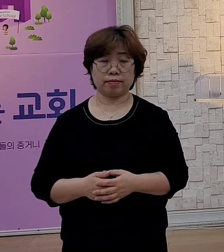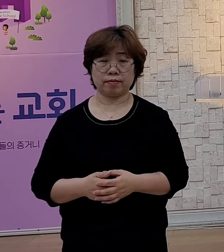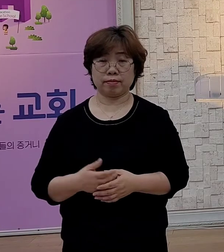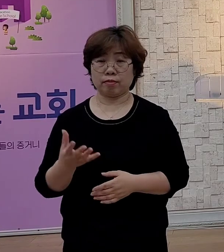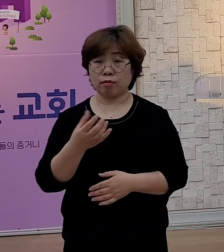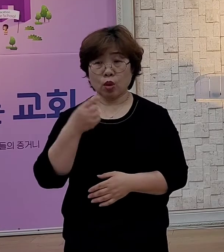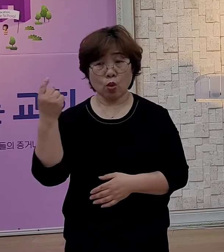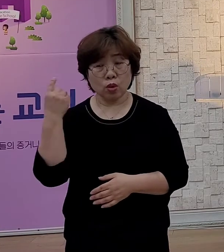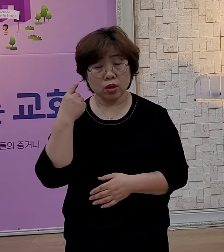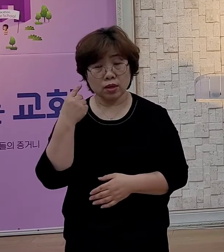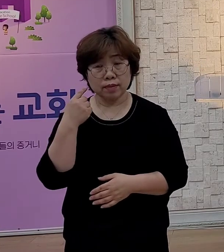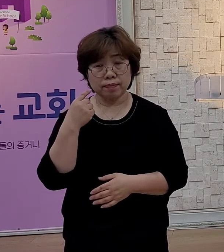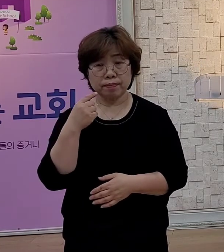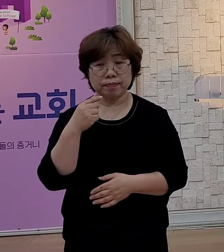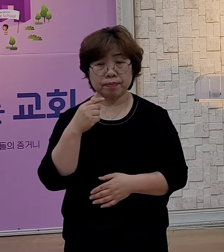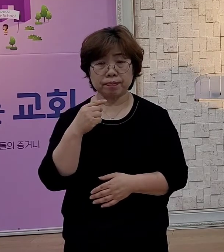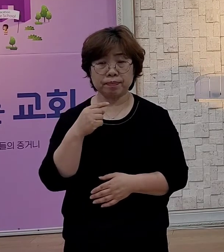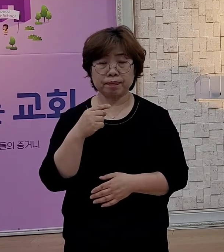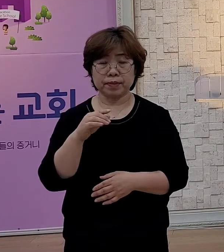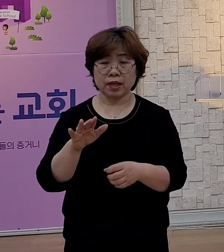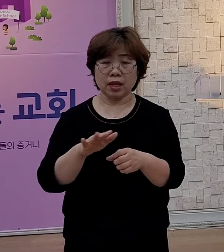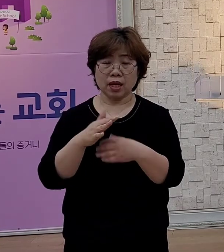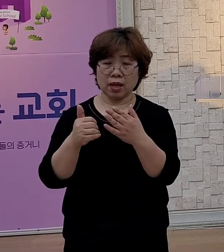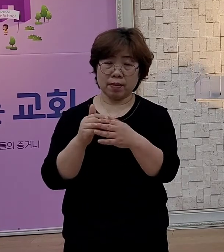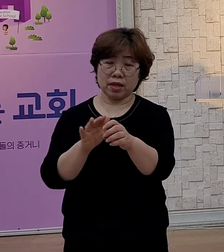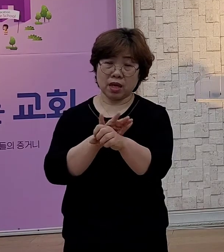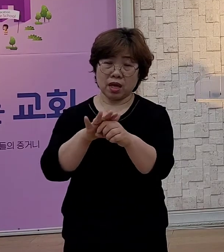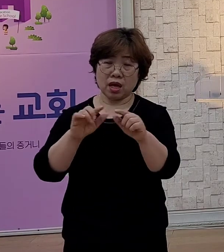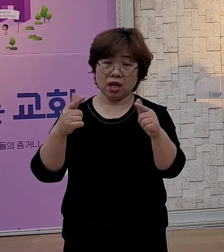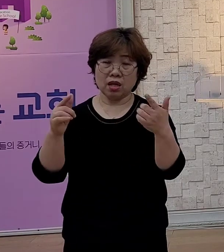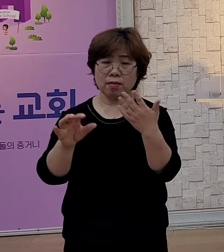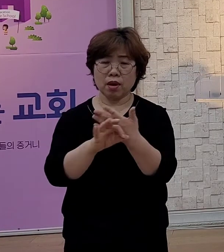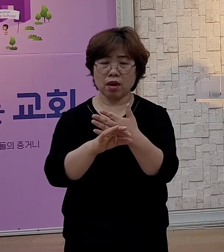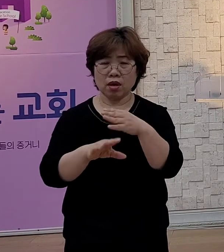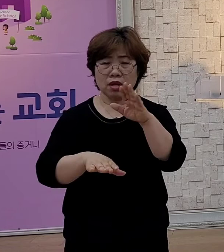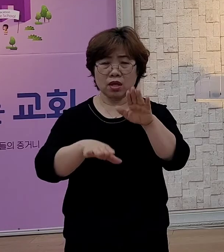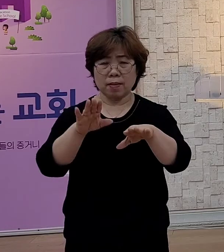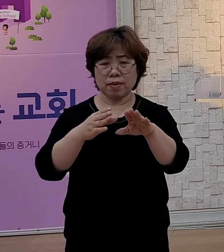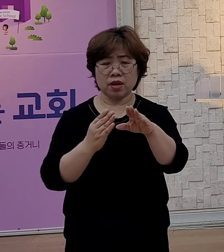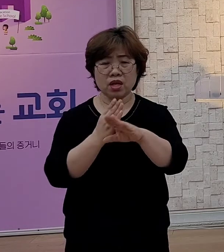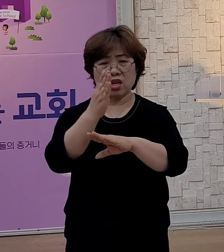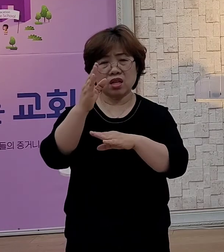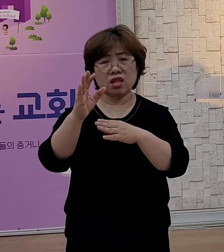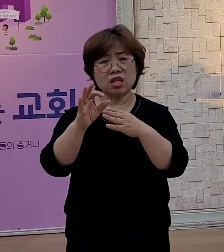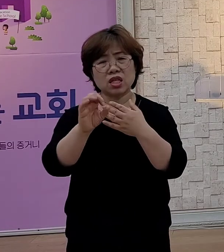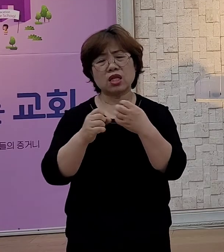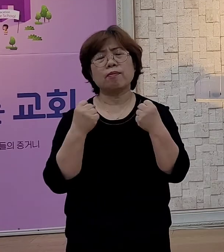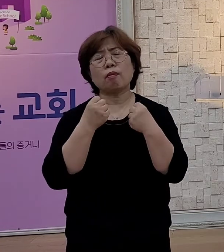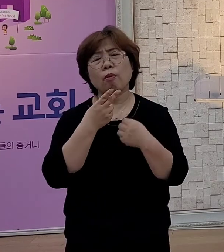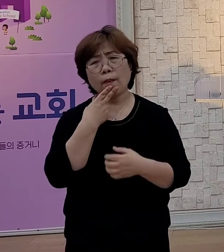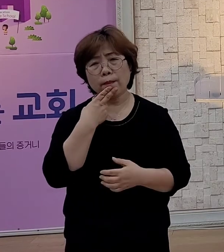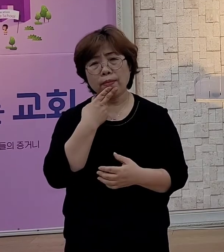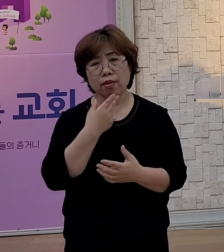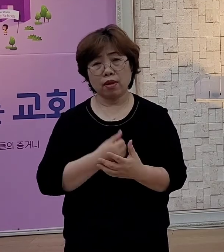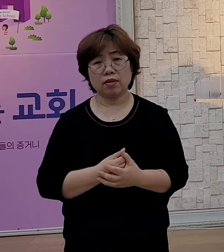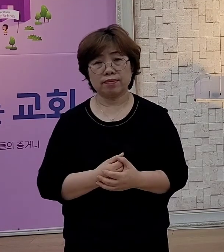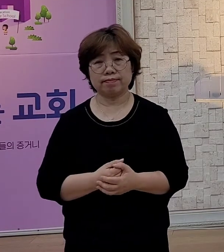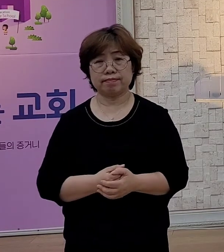복음 그리고 하나님의 사랑 말고는 이 차별을 이겨낼 힘은 없다라는 뜻이 되기도